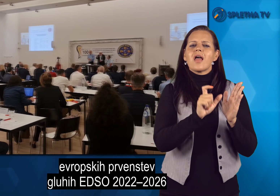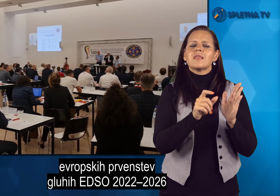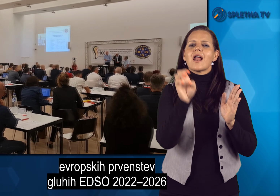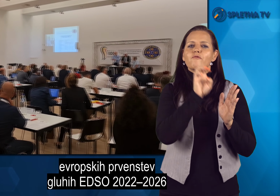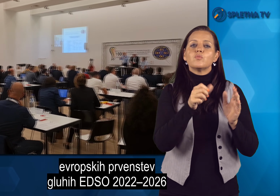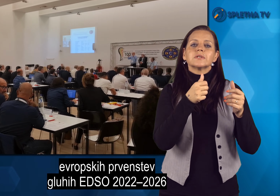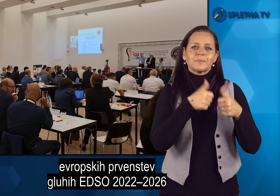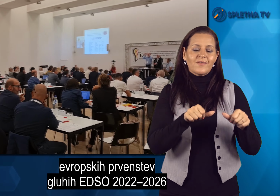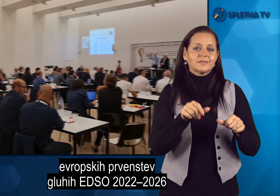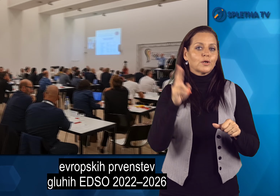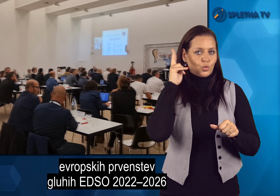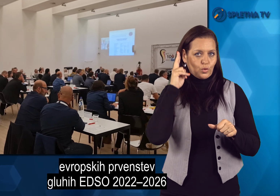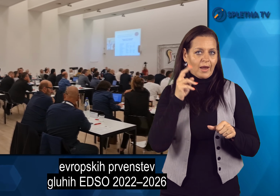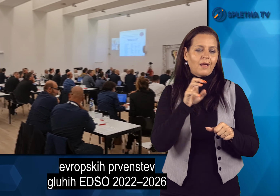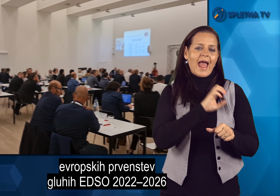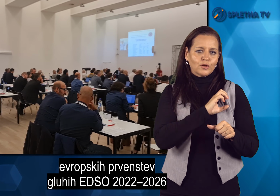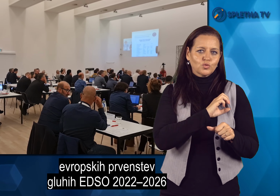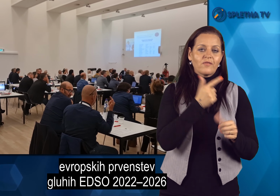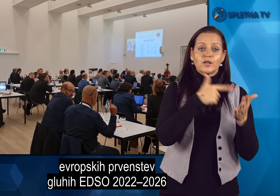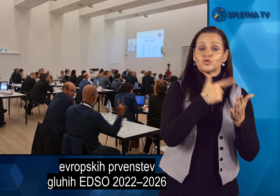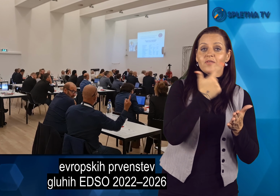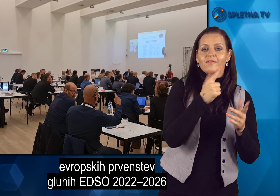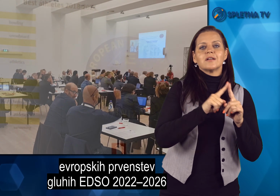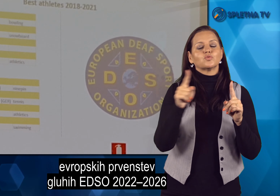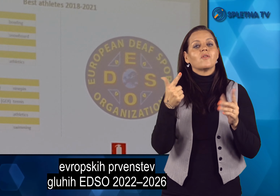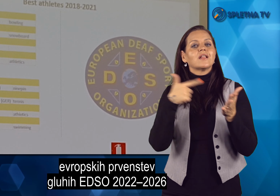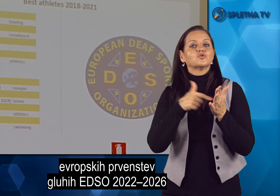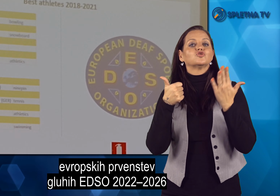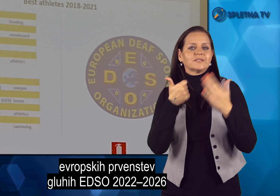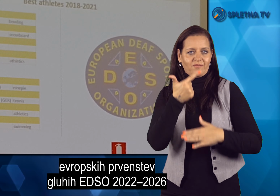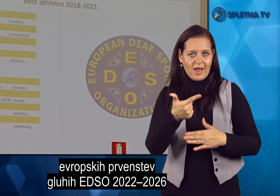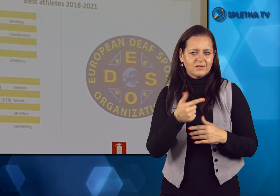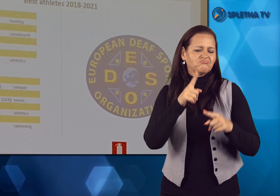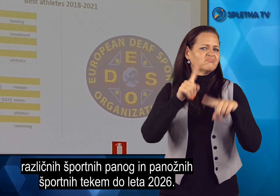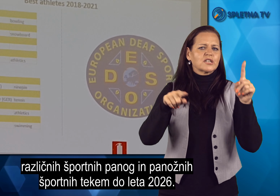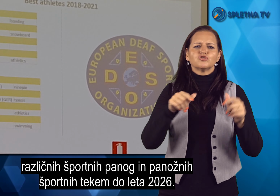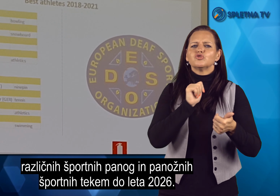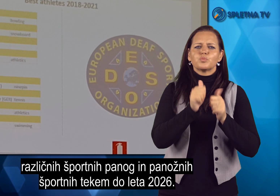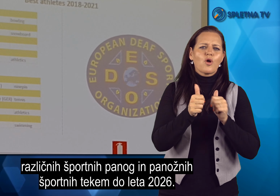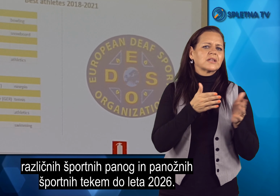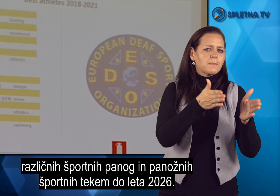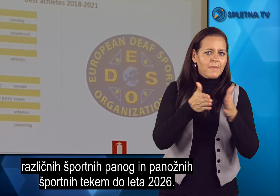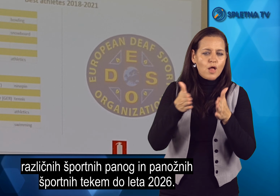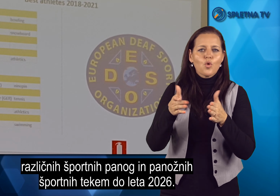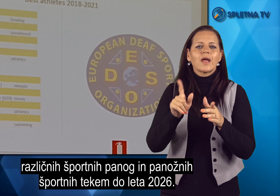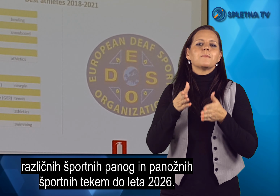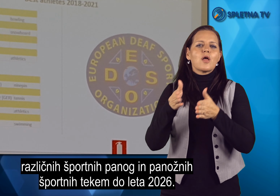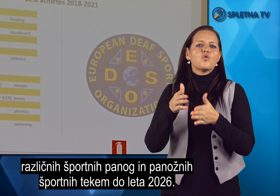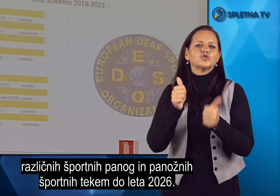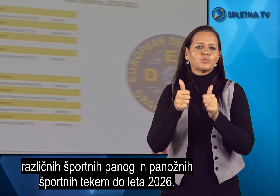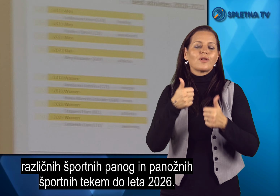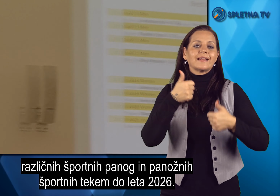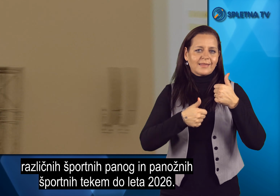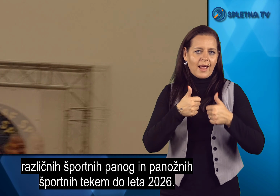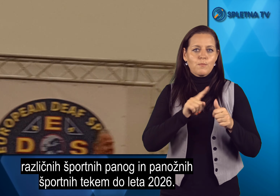gluhih EDSO 2022 do 2026, različnih športnih panog in